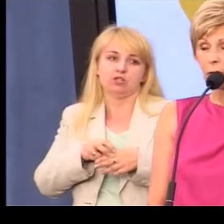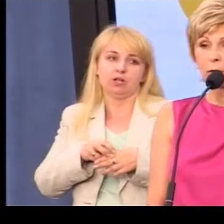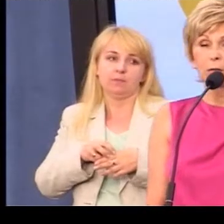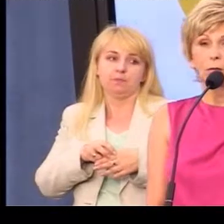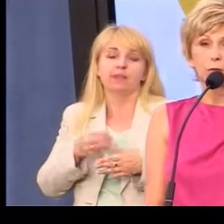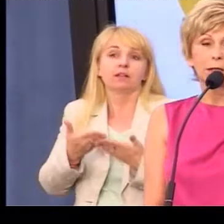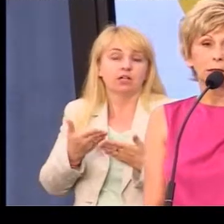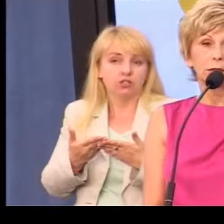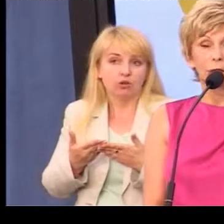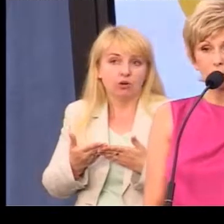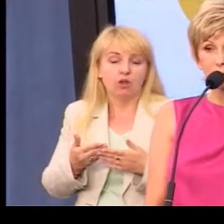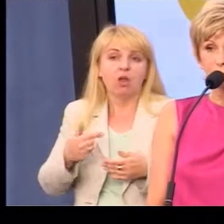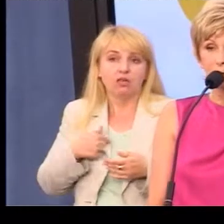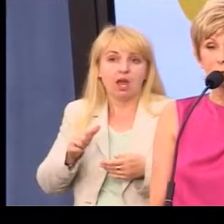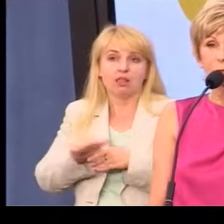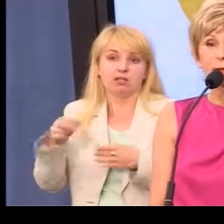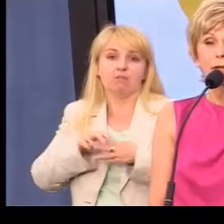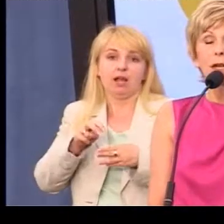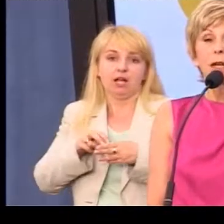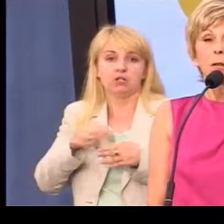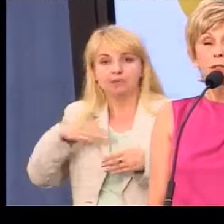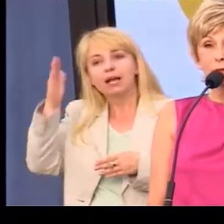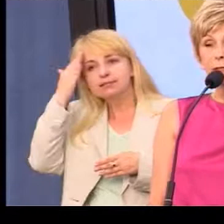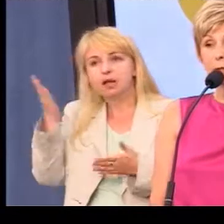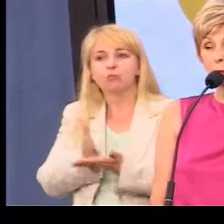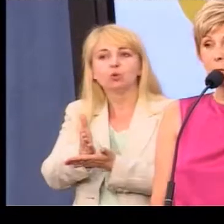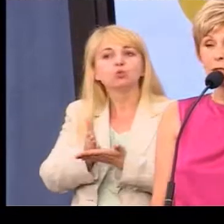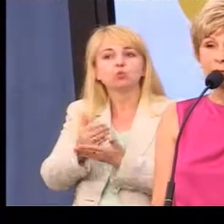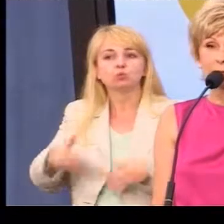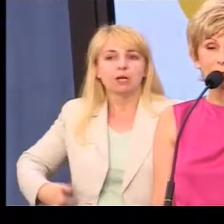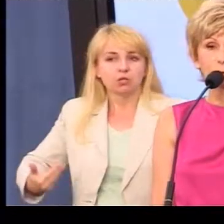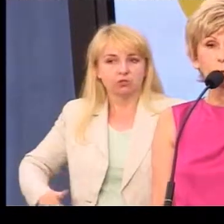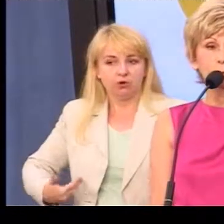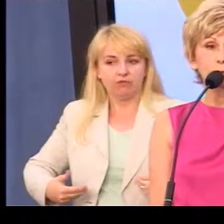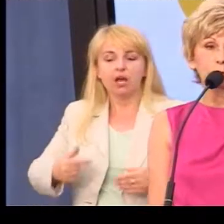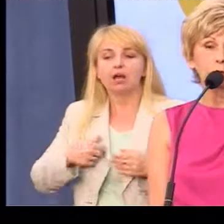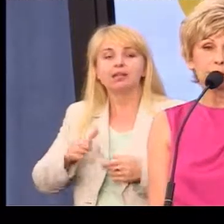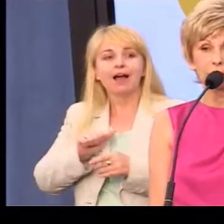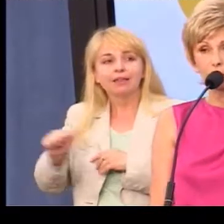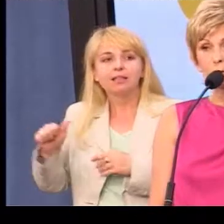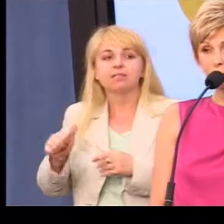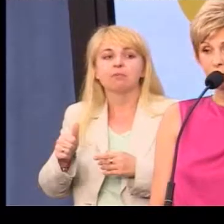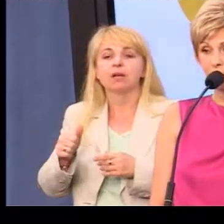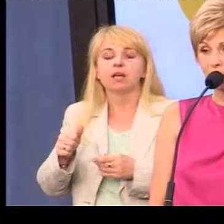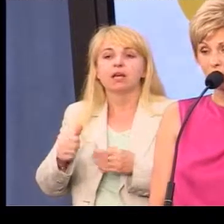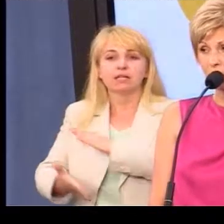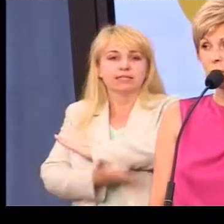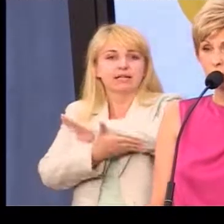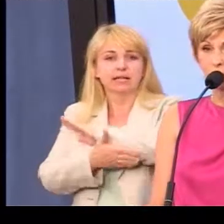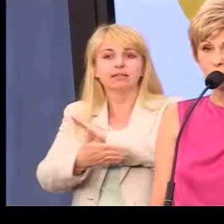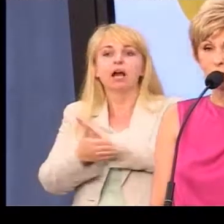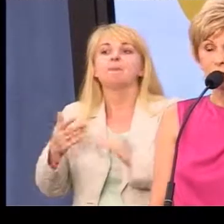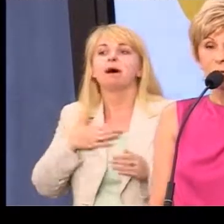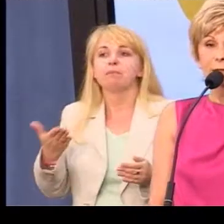mówię o ludziach znających służbę zdrowia, przede wszystkim kierujemy się zasadą primum non nocere, przede wszystkim